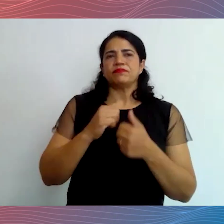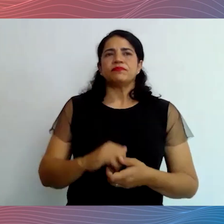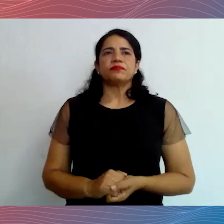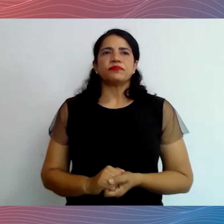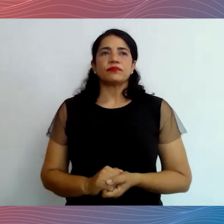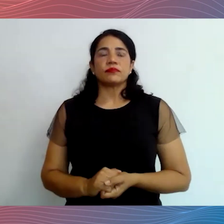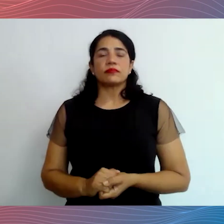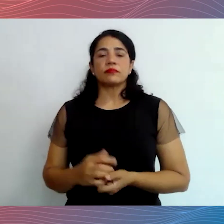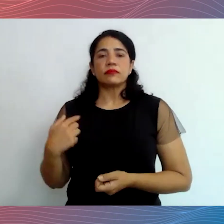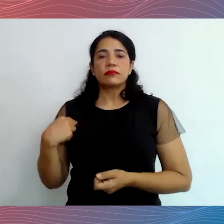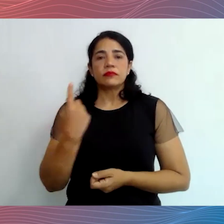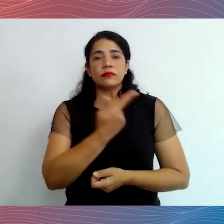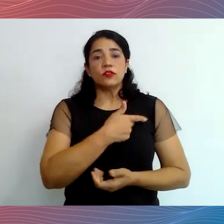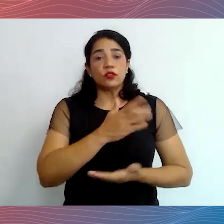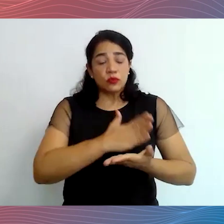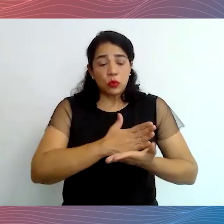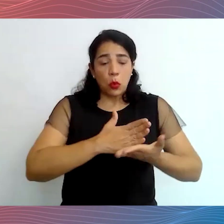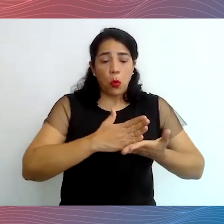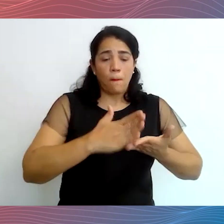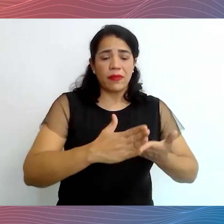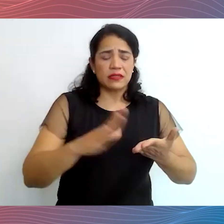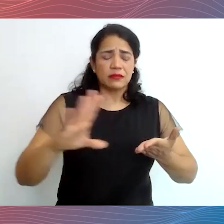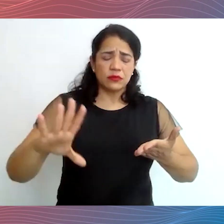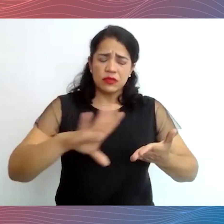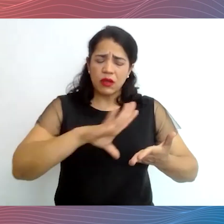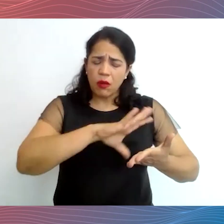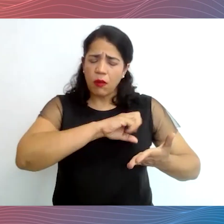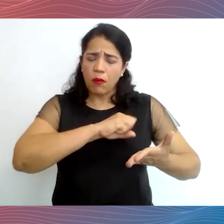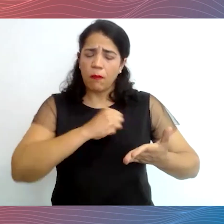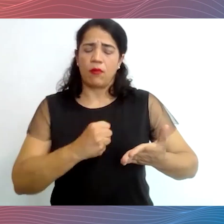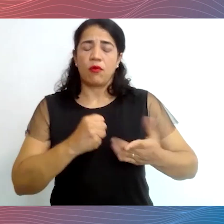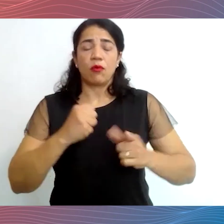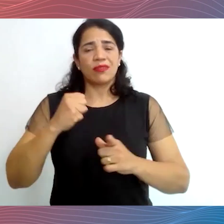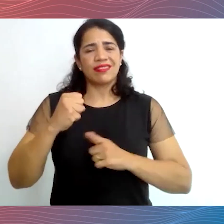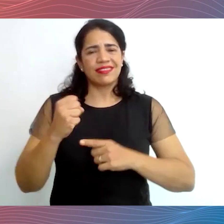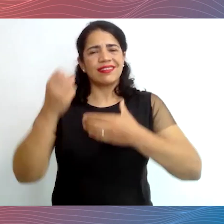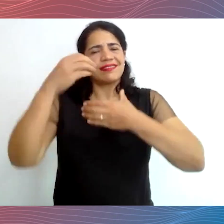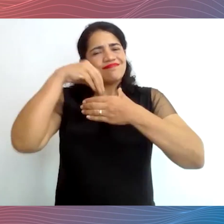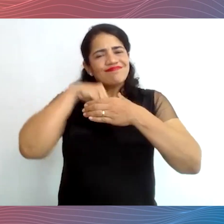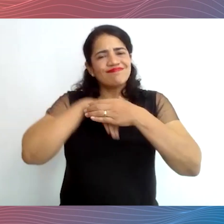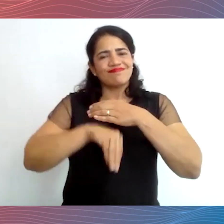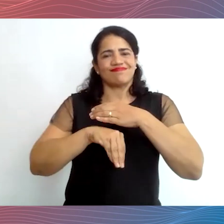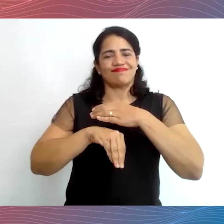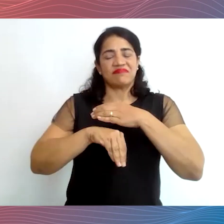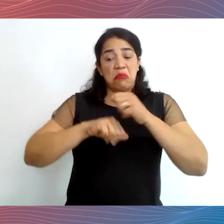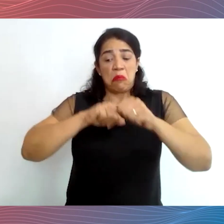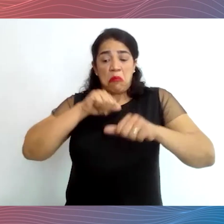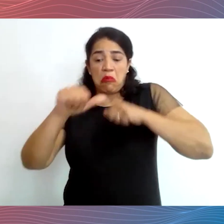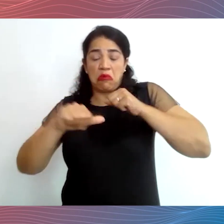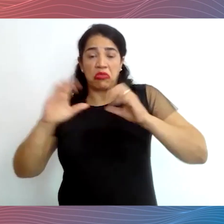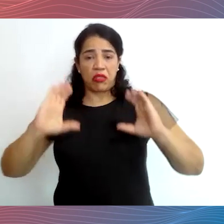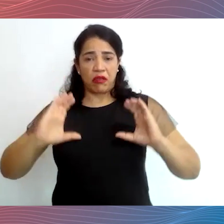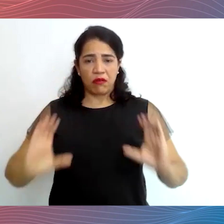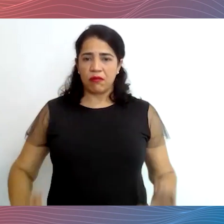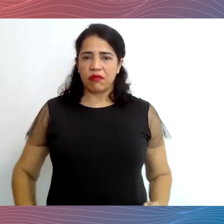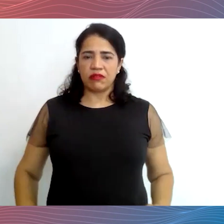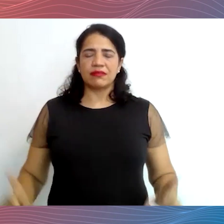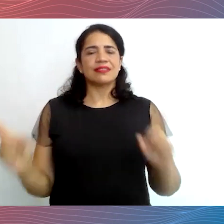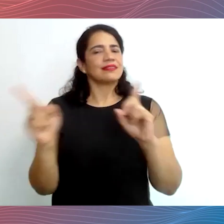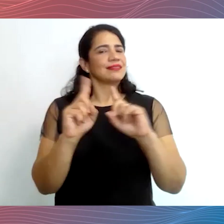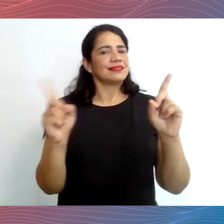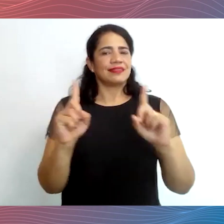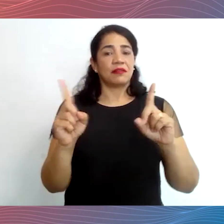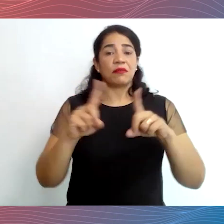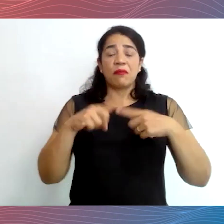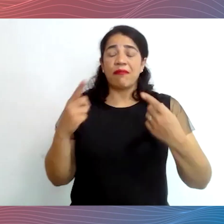esse amor dentro de nós, irmão. Não é meramente uma mudança de comportamento, mas Deus está nos enchendo com o seu amor. Nós passamos